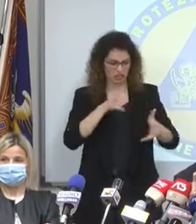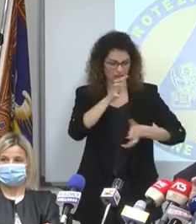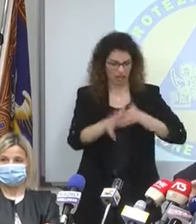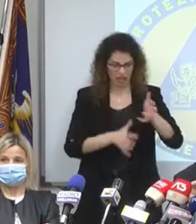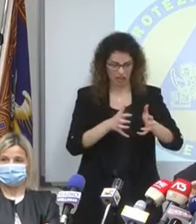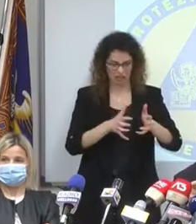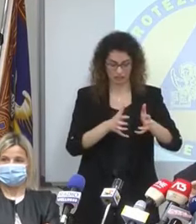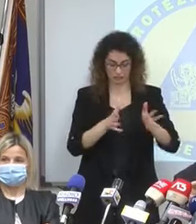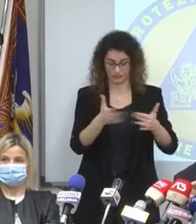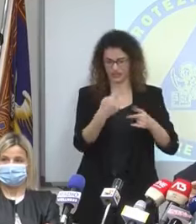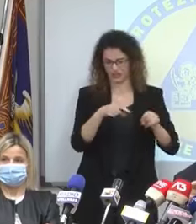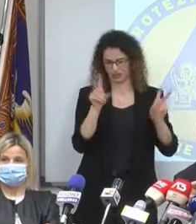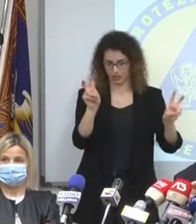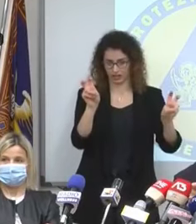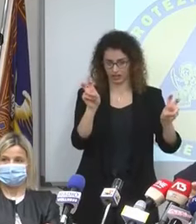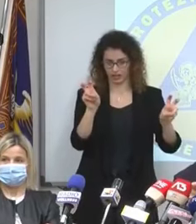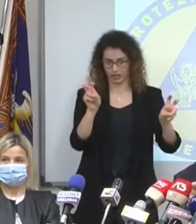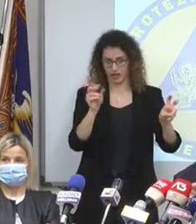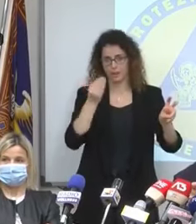di